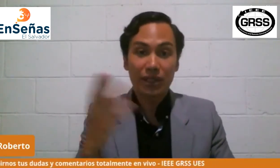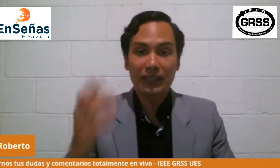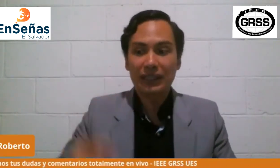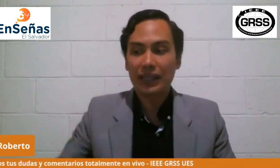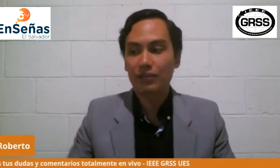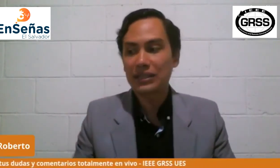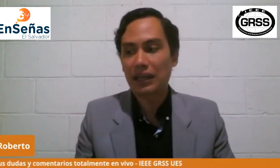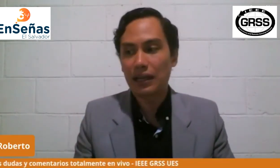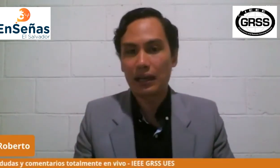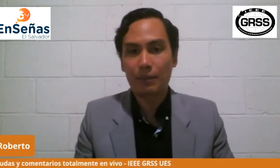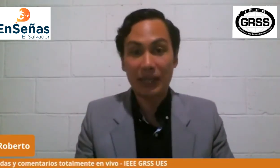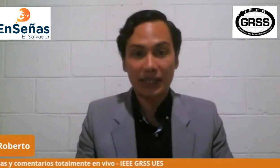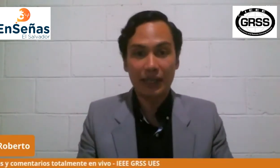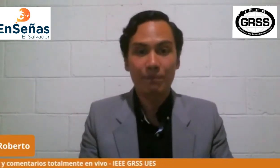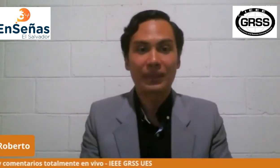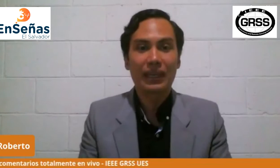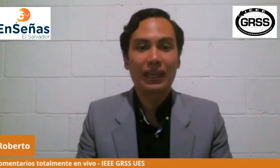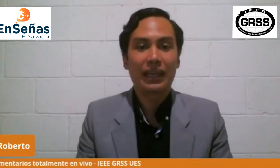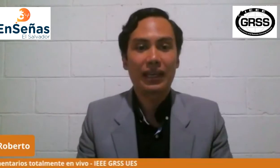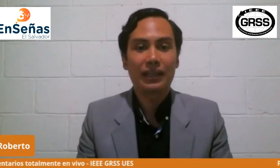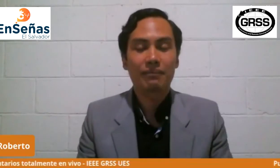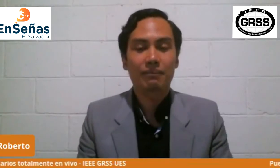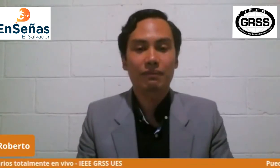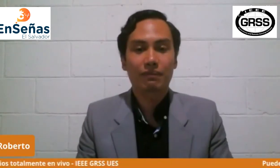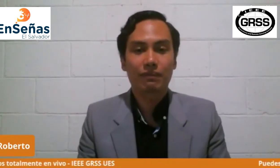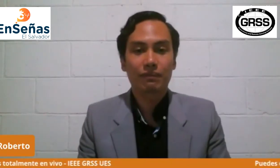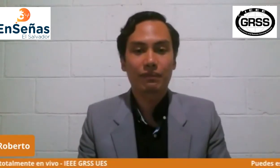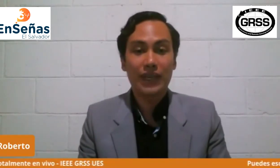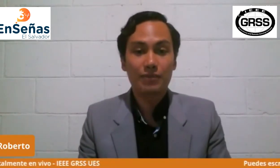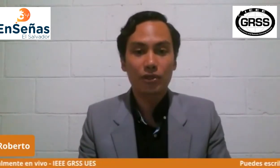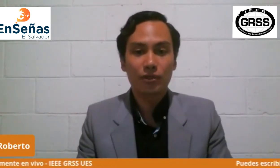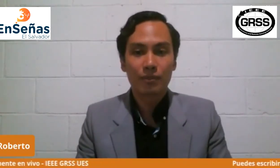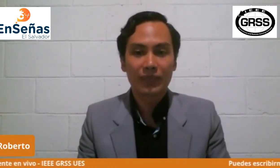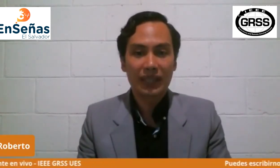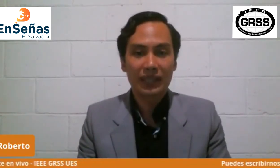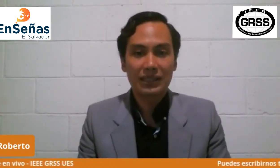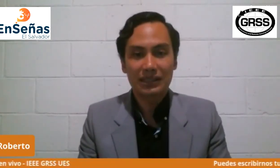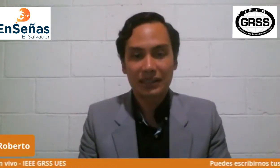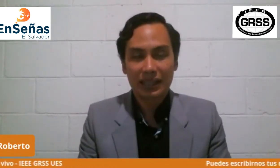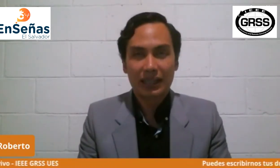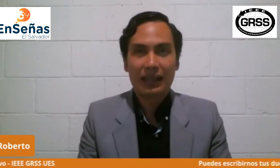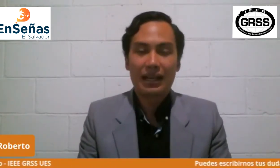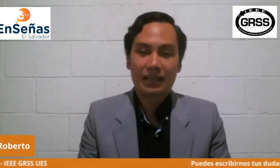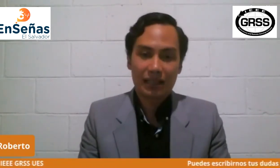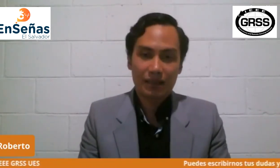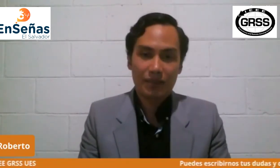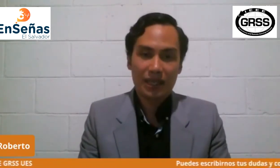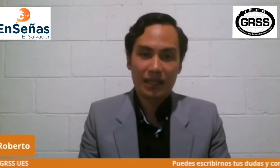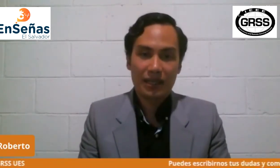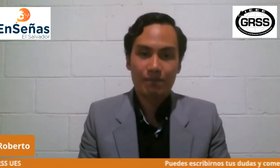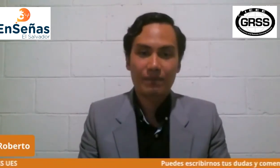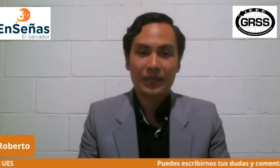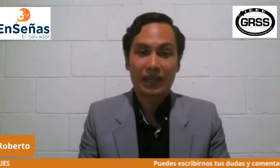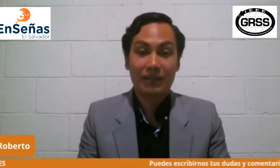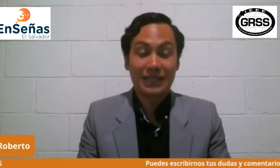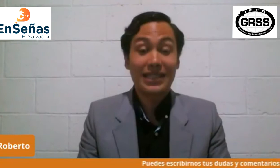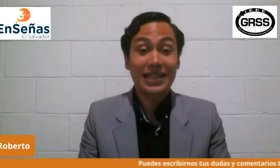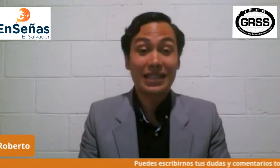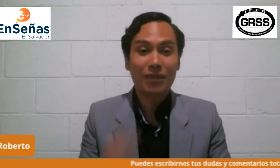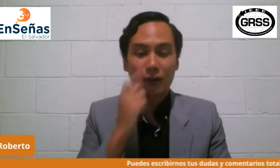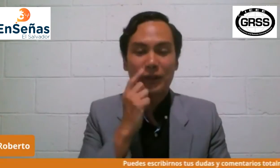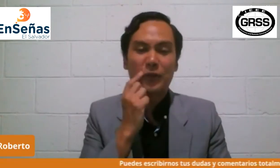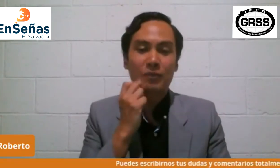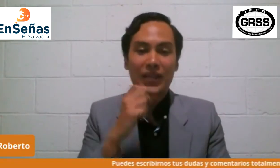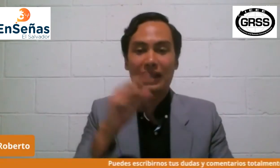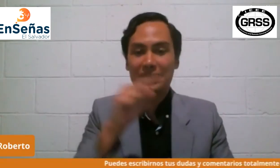también pueden entrar a nuestra página en Facebook, que es Academia, a ver, Enseñas